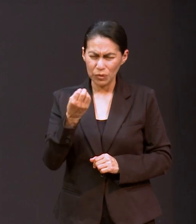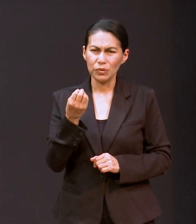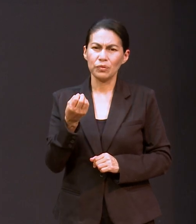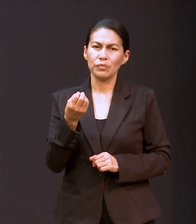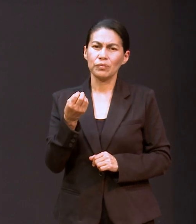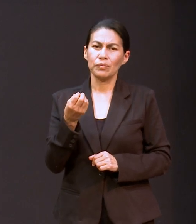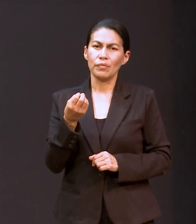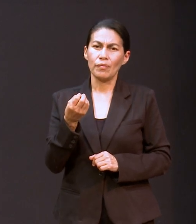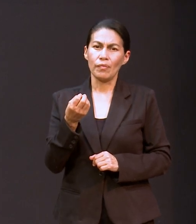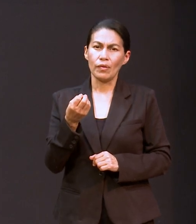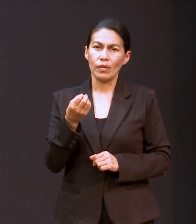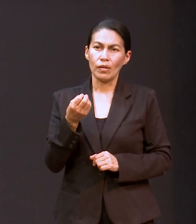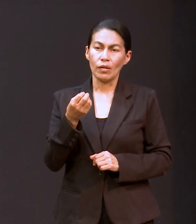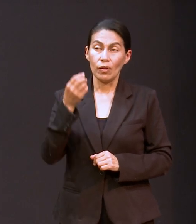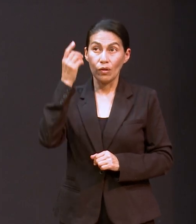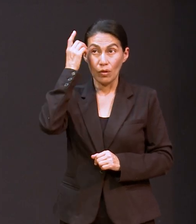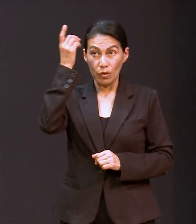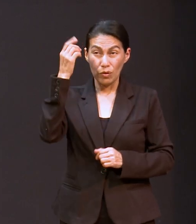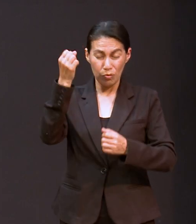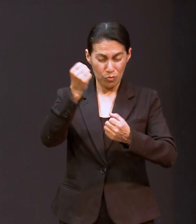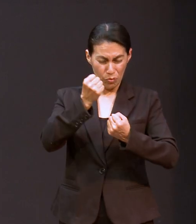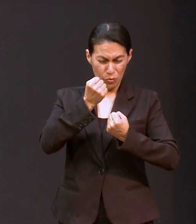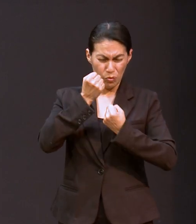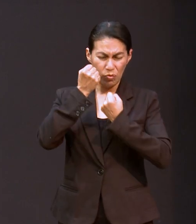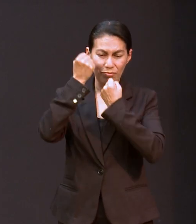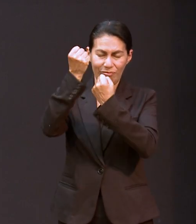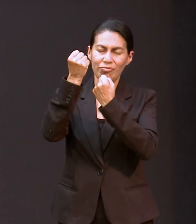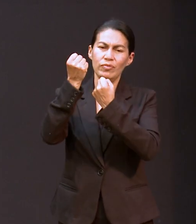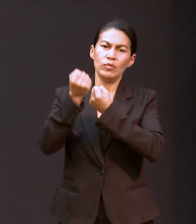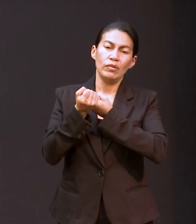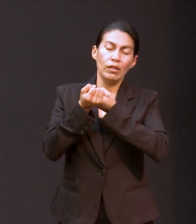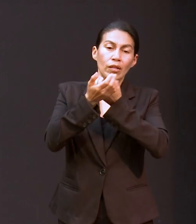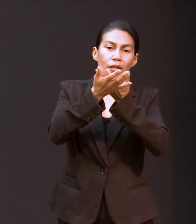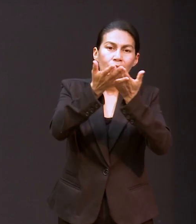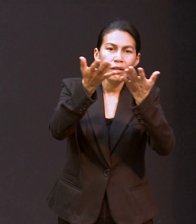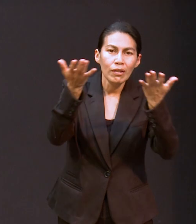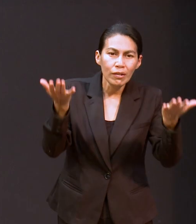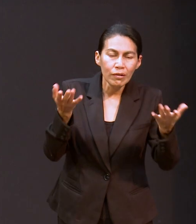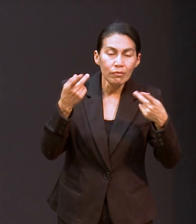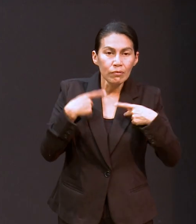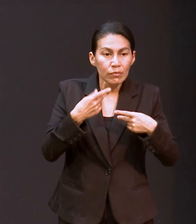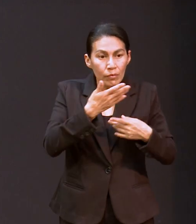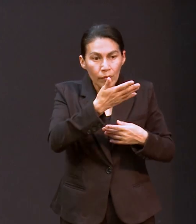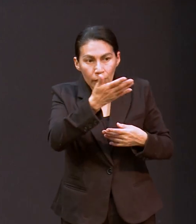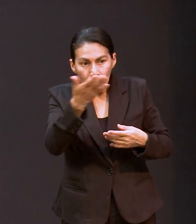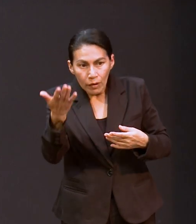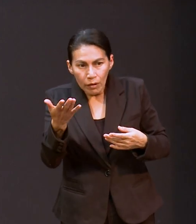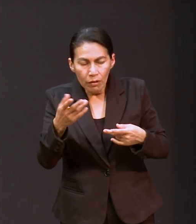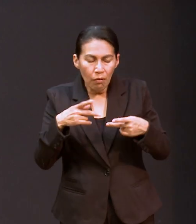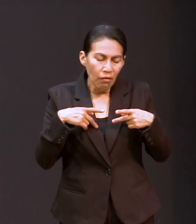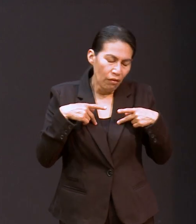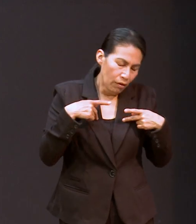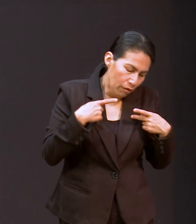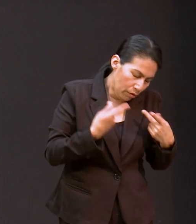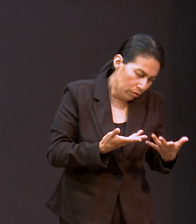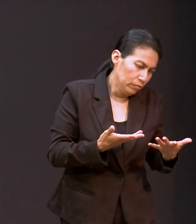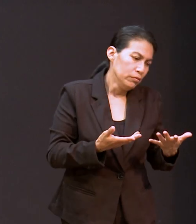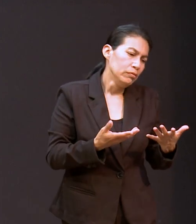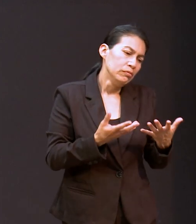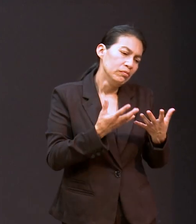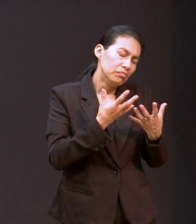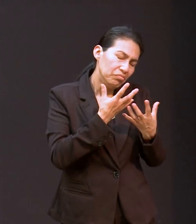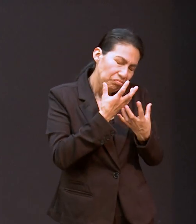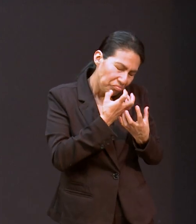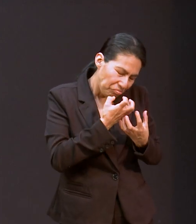qué maravilloso posibilidades infinitas del omnipotente al alcance de débiles